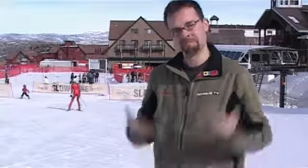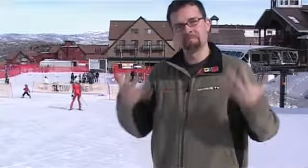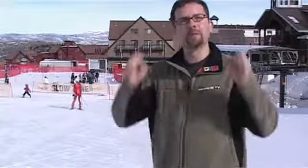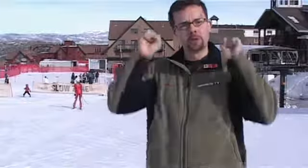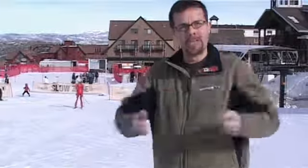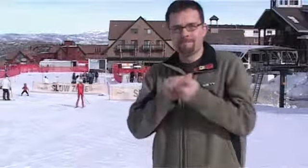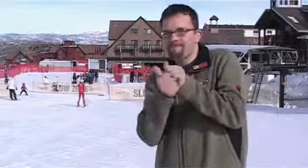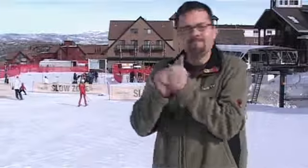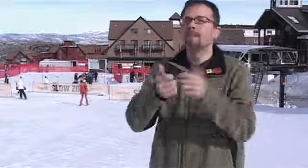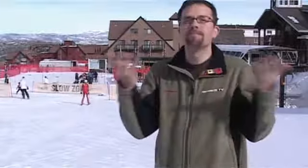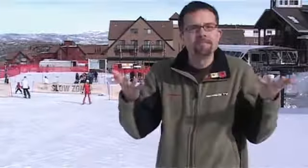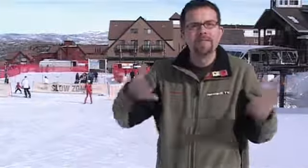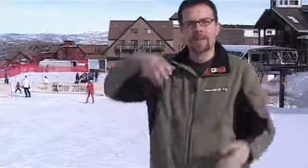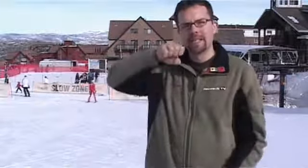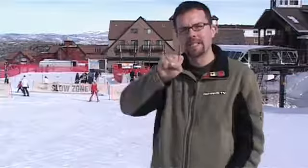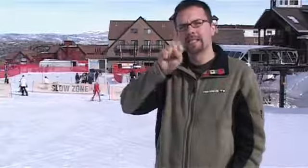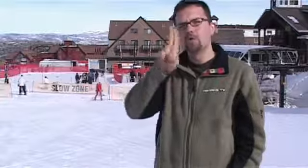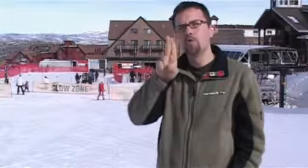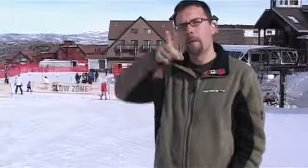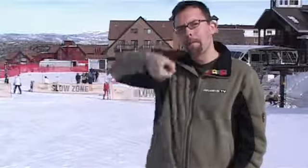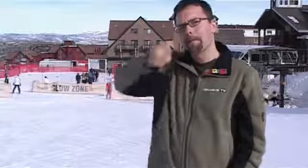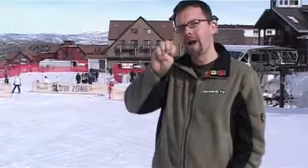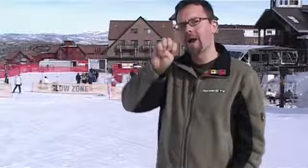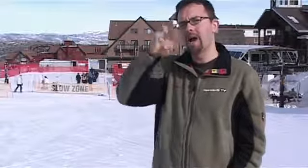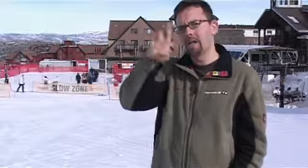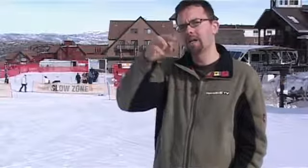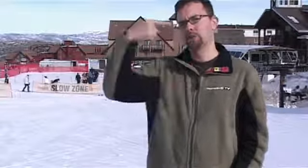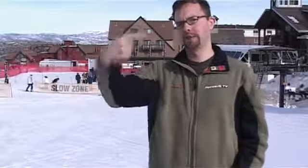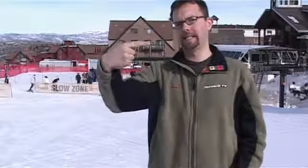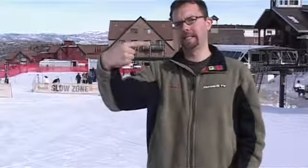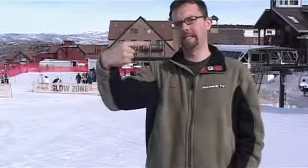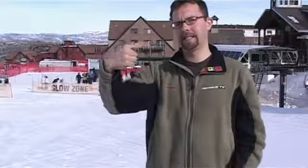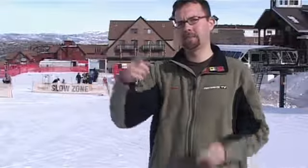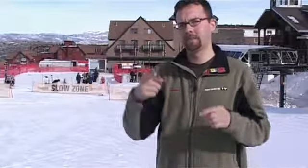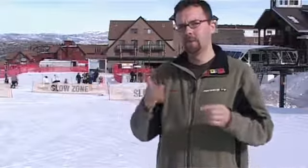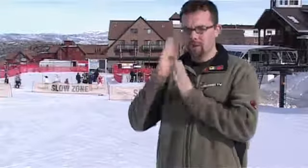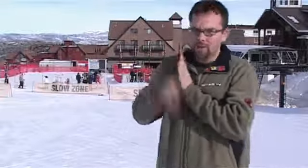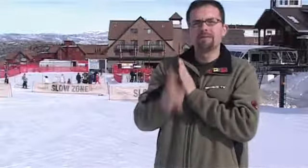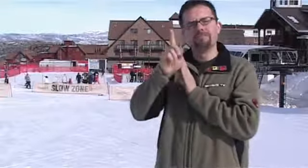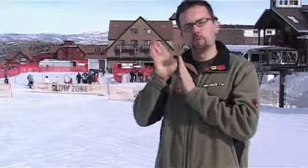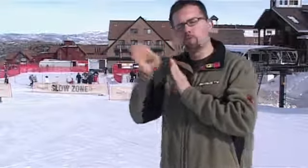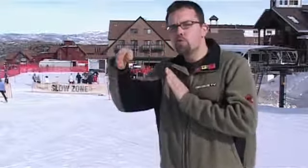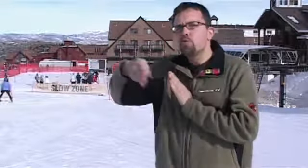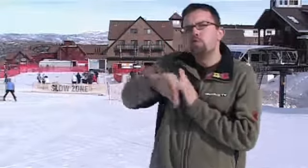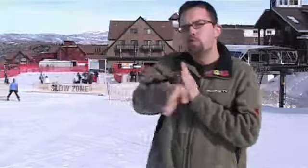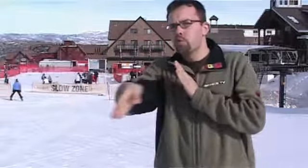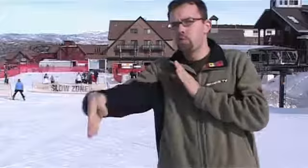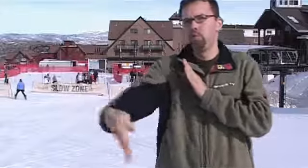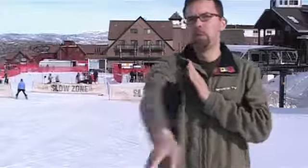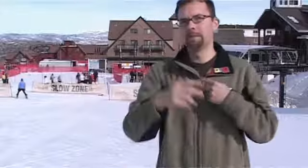reflektiert. Wunderbar. Heute steht wieder Ski auf dem Programm. Das Rennen Super-G. Da geht es nicht um die